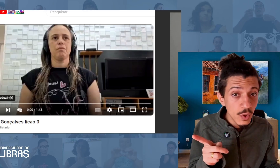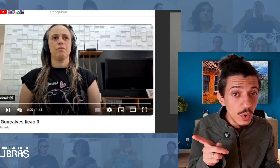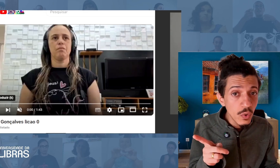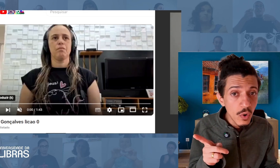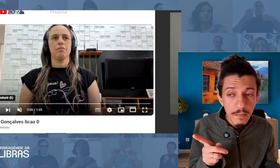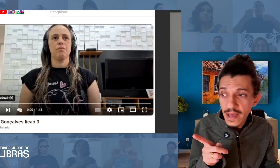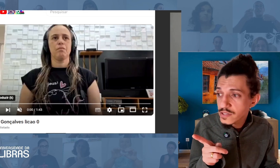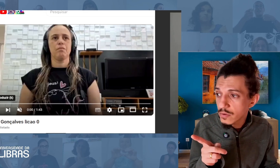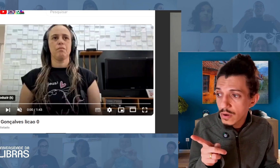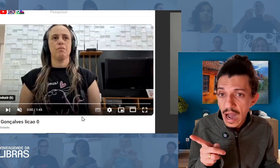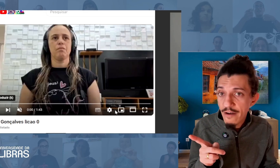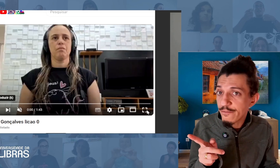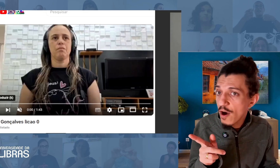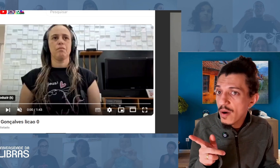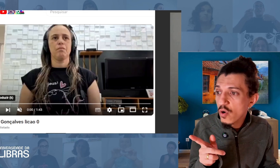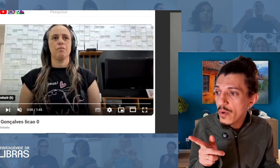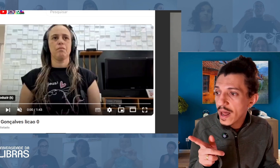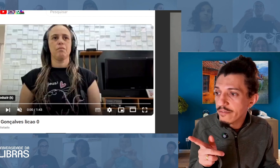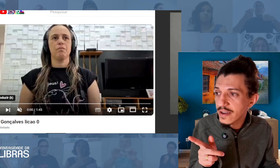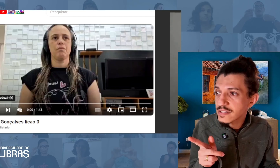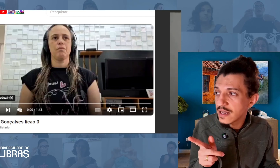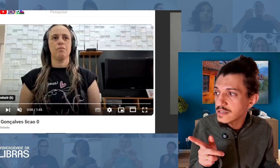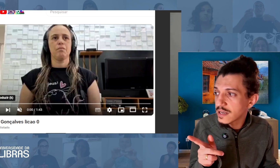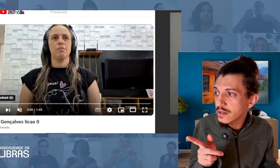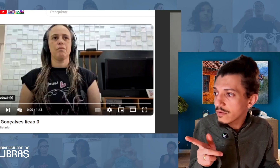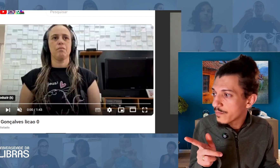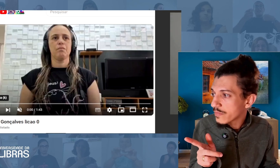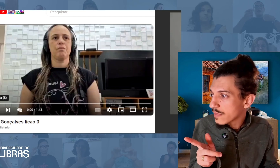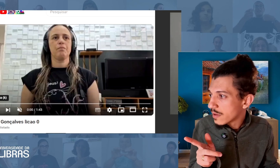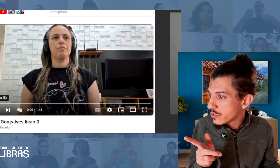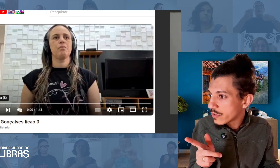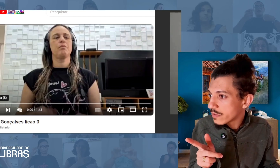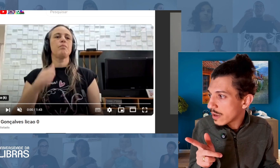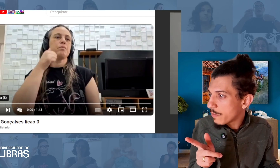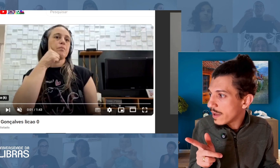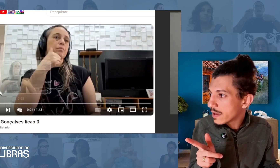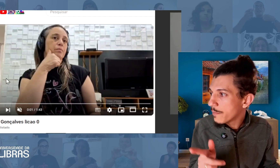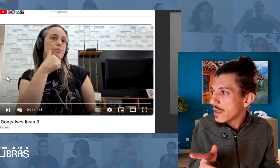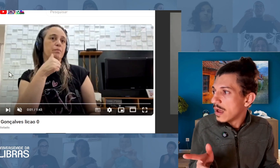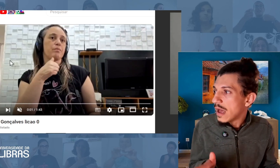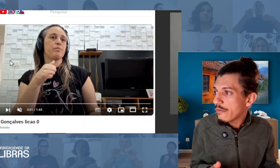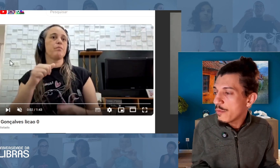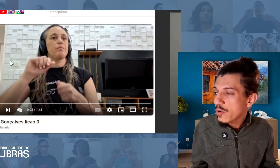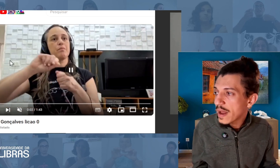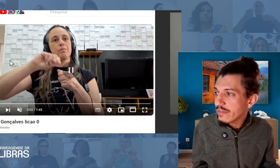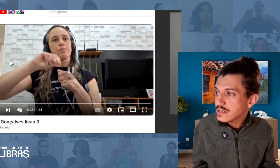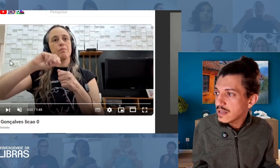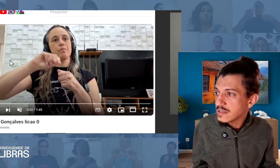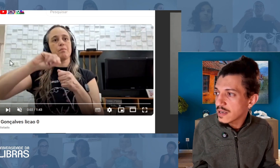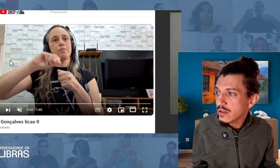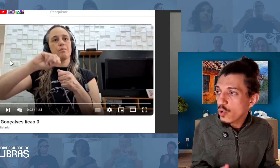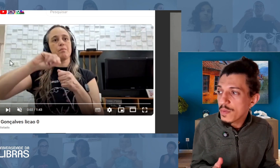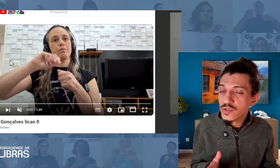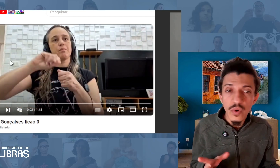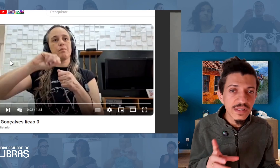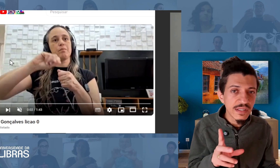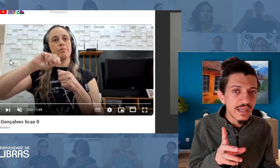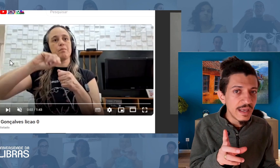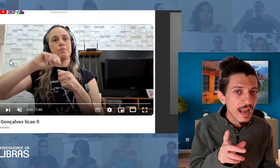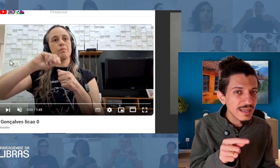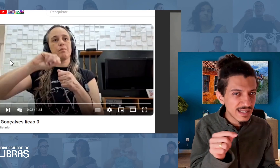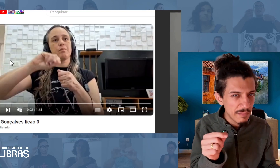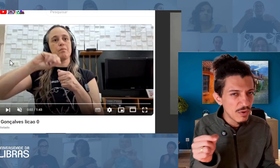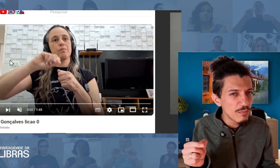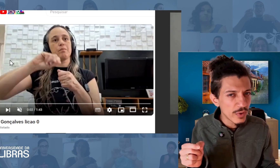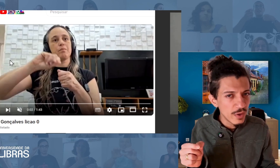que no começo, a forma como ela vai sinalizando, vou dar o play aqui, a forma como ela vai sinalizando, algumas coisas que